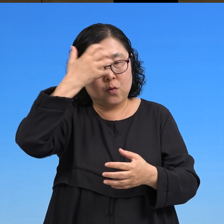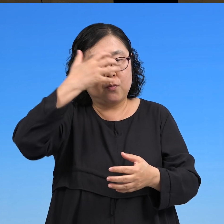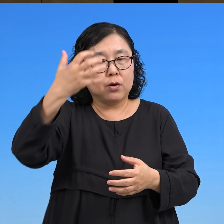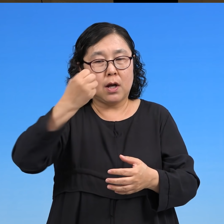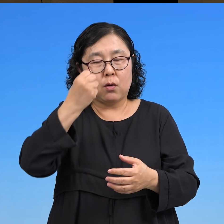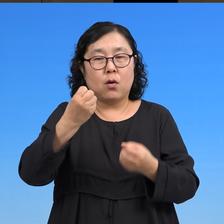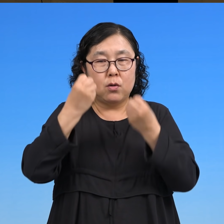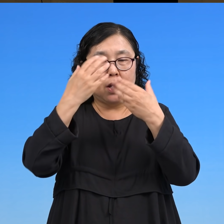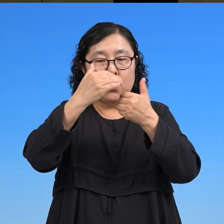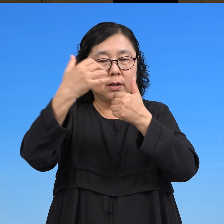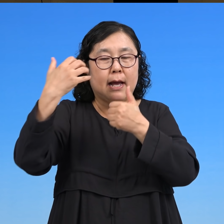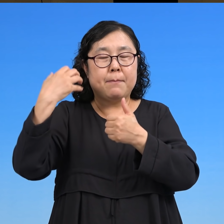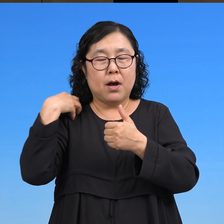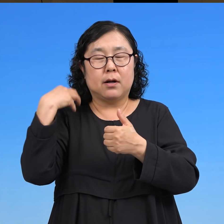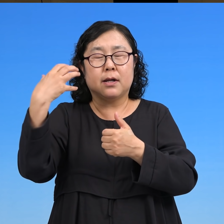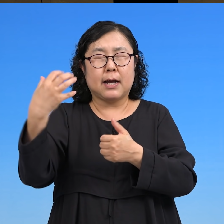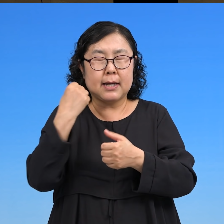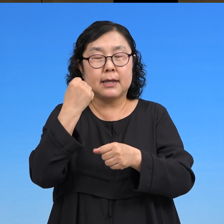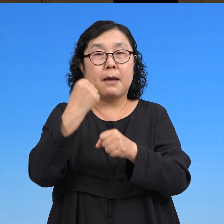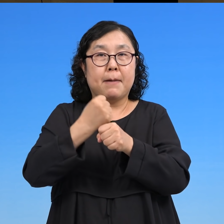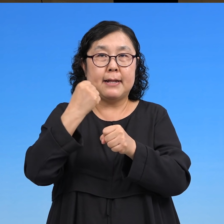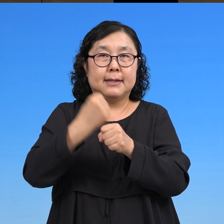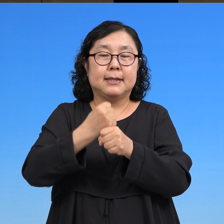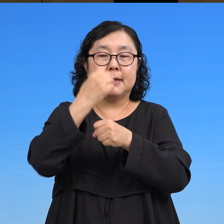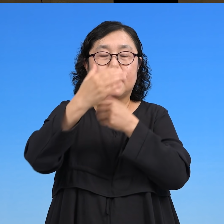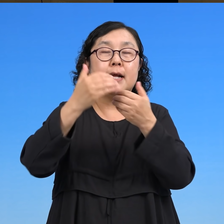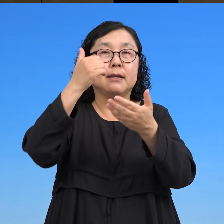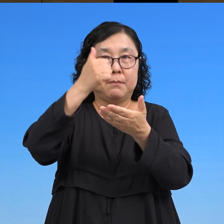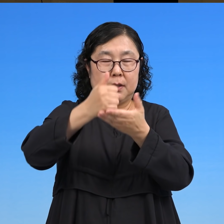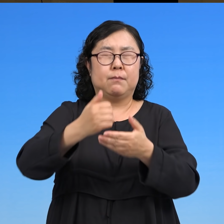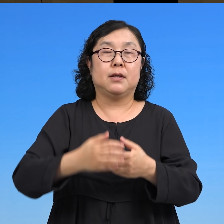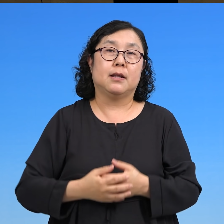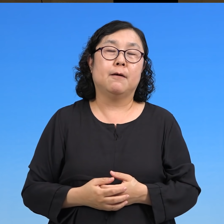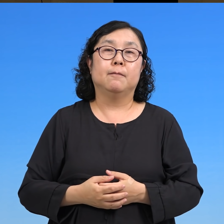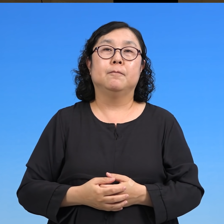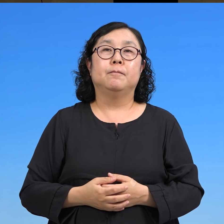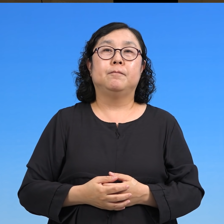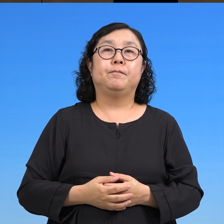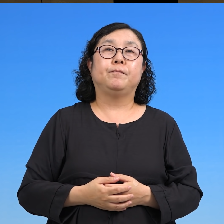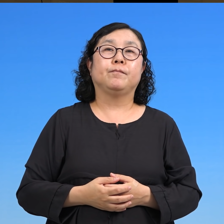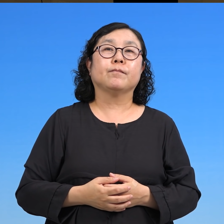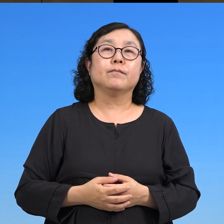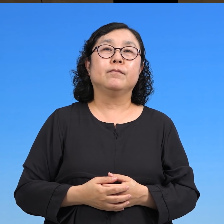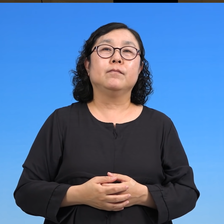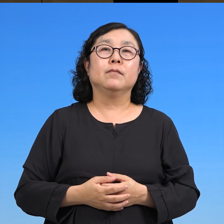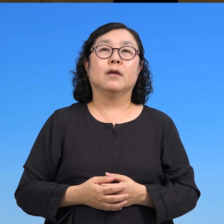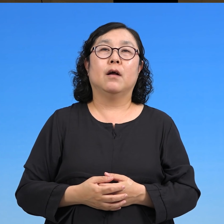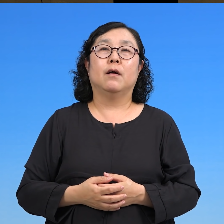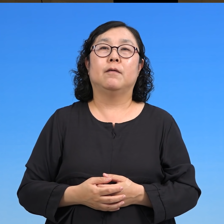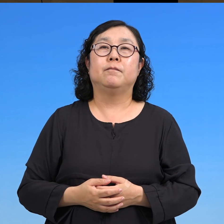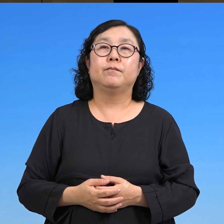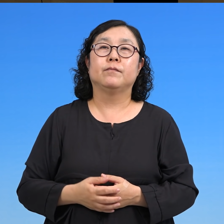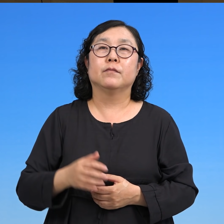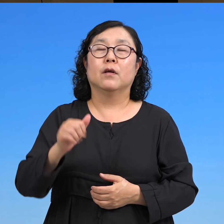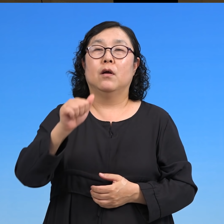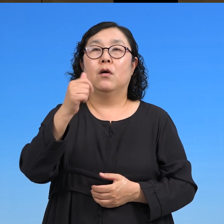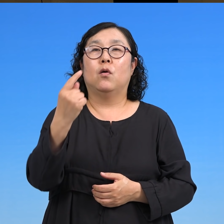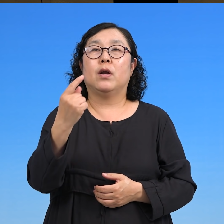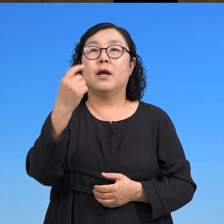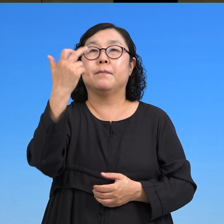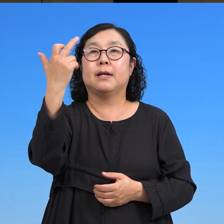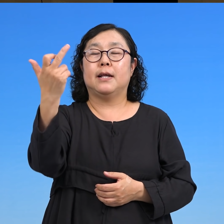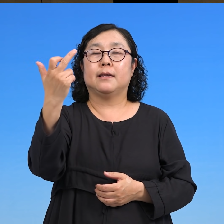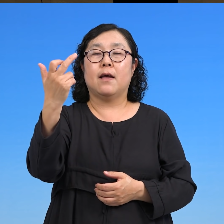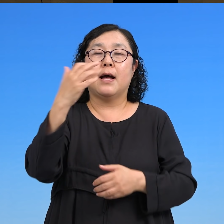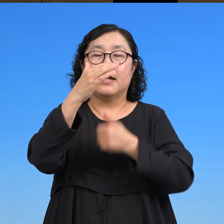품고 새로운 사명을 갖게 해주시는 하나님. 이게 호렙산의 하나님이세요. 여러분, 이 호렙산에서의